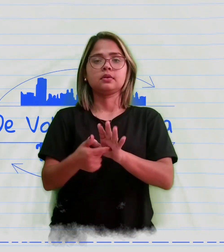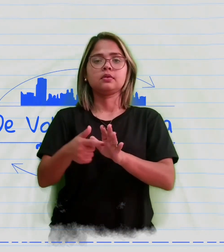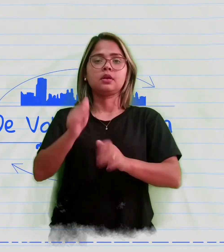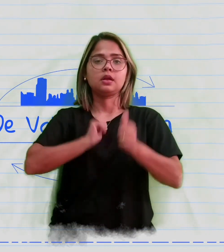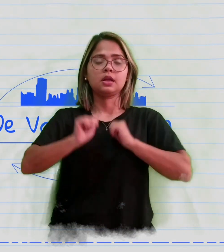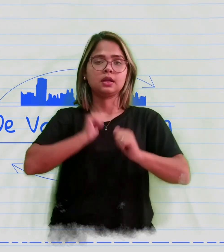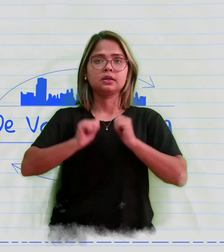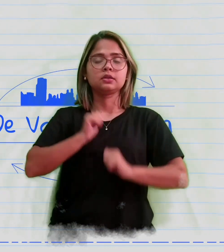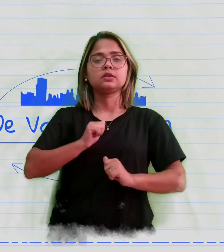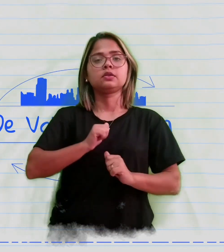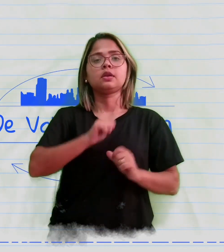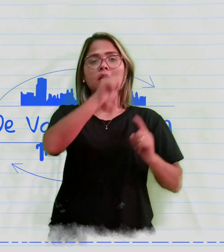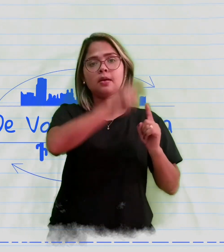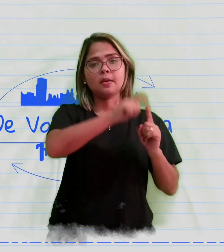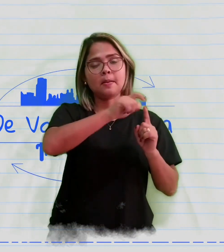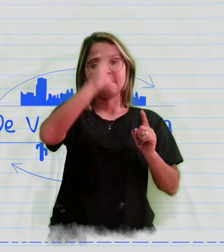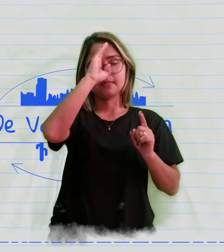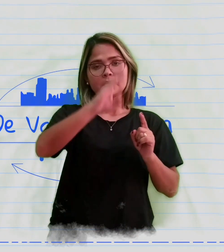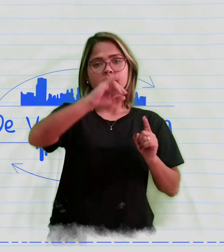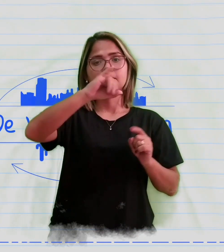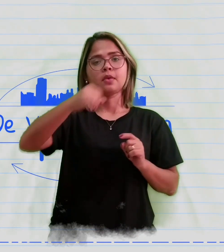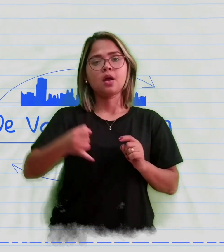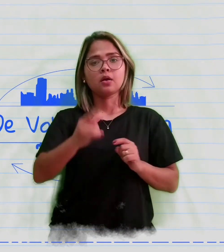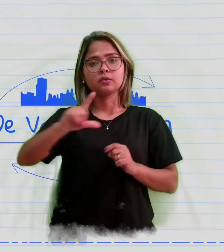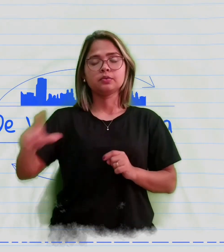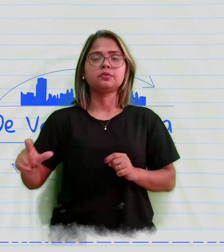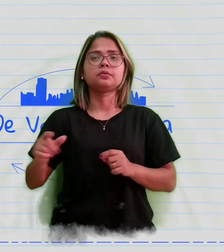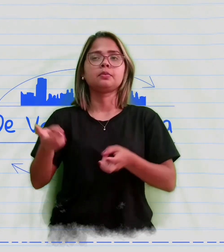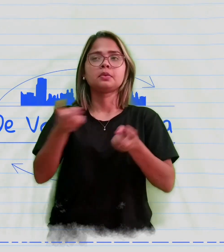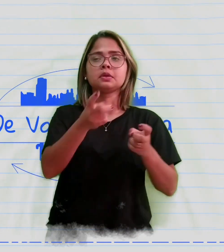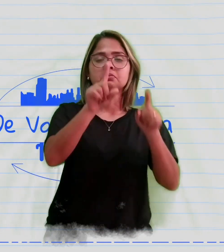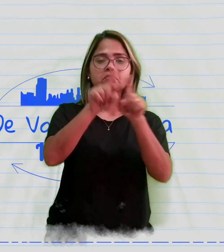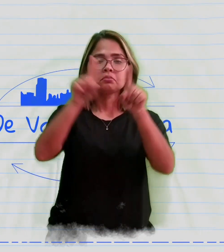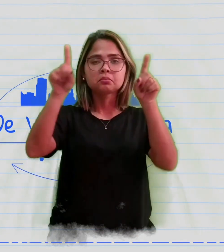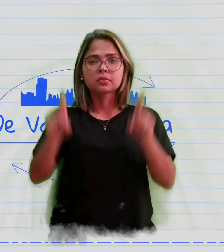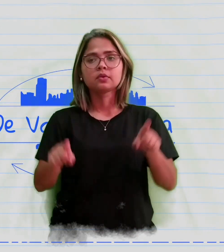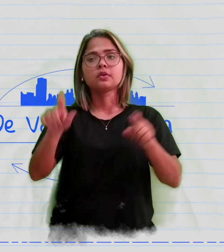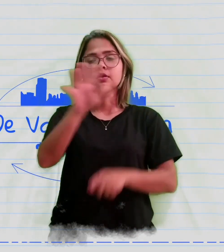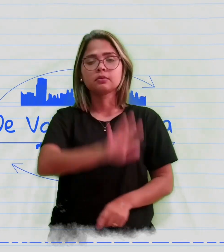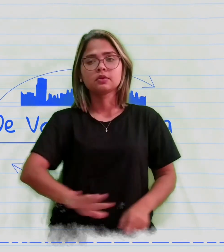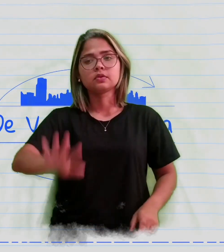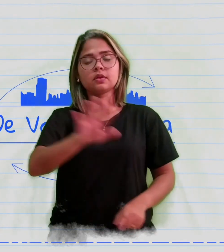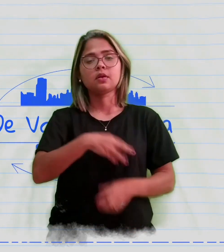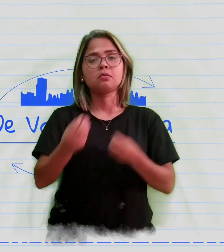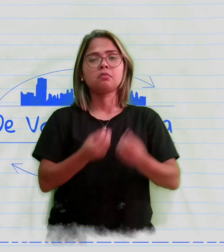caso seria a protagonista, né, da história. A concepção do projeto no geral, assim como a ideia chegou pra